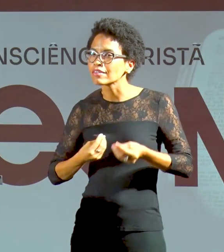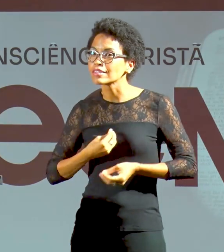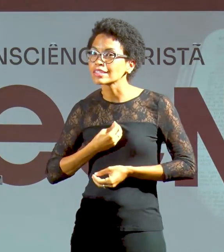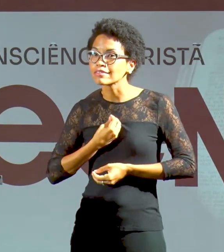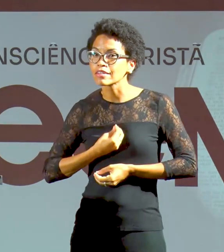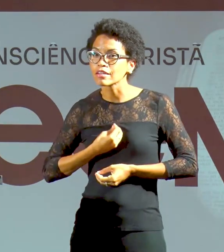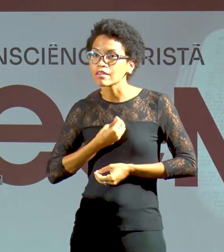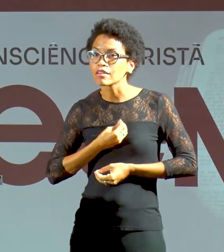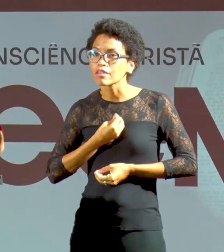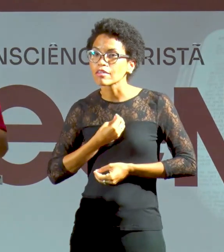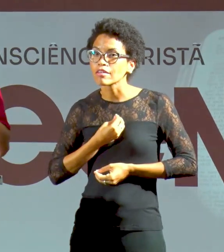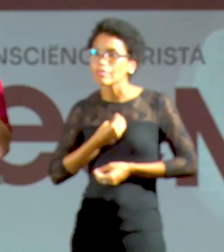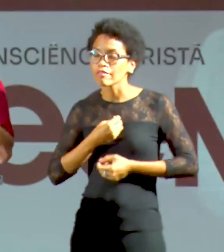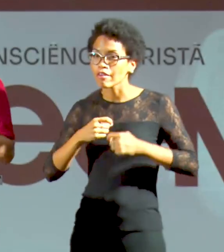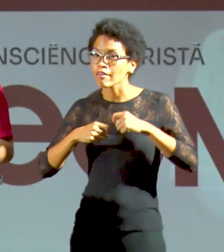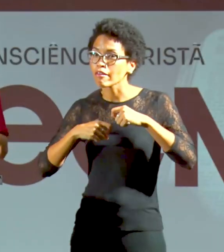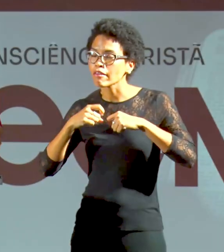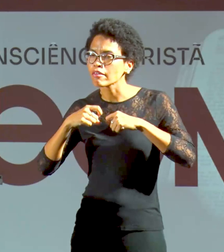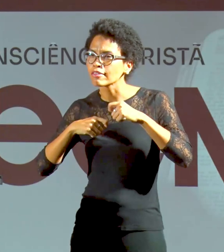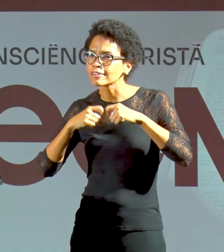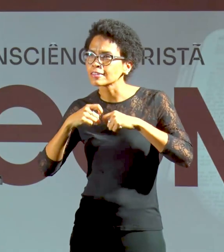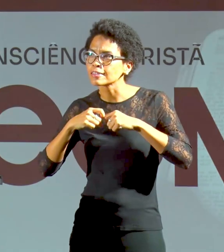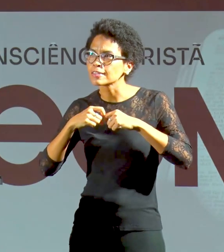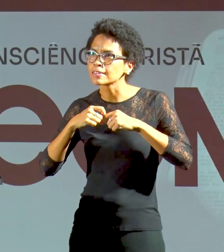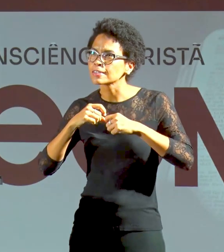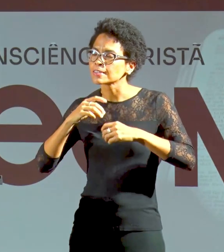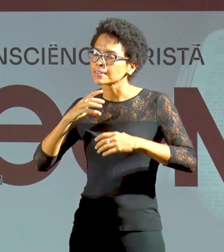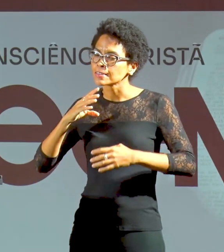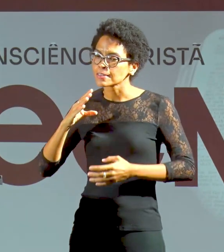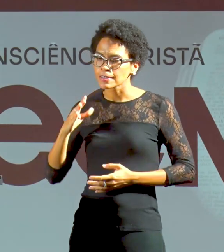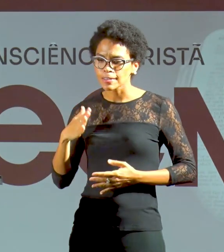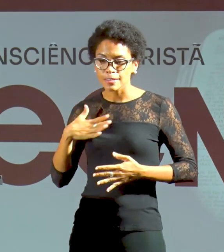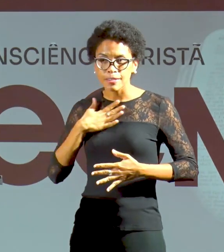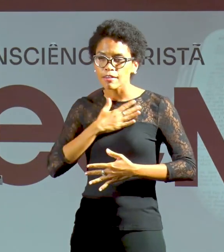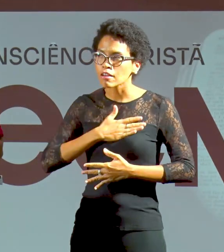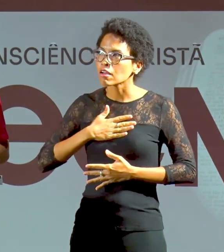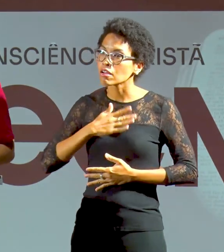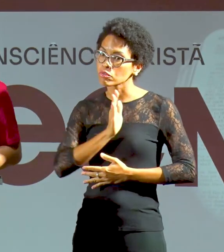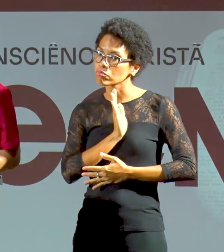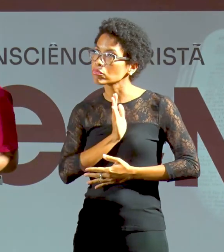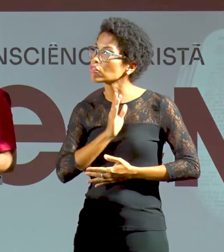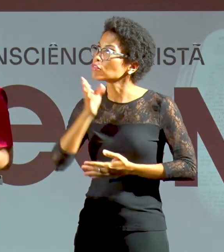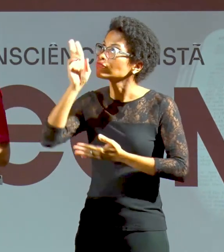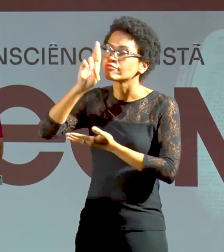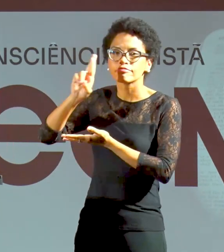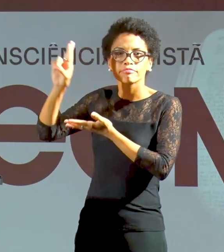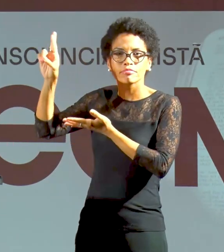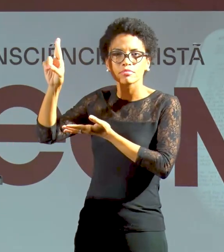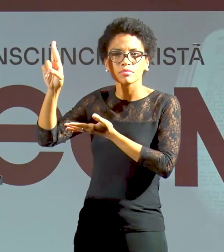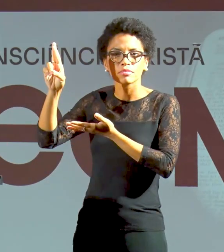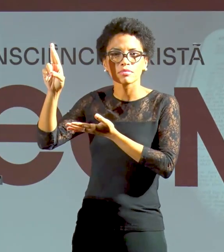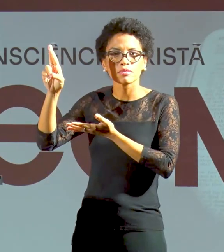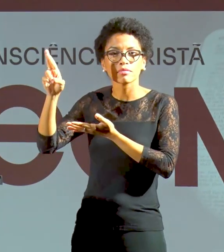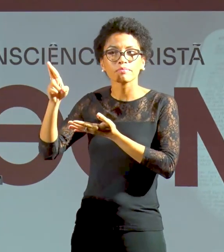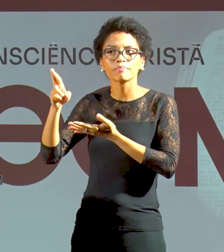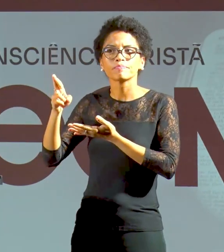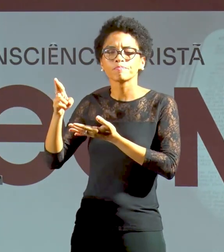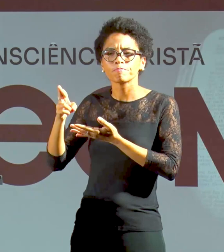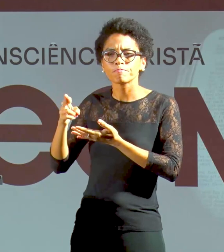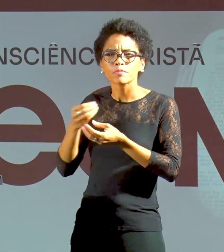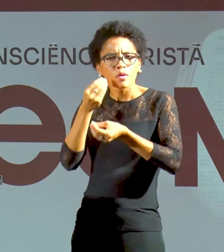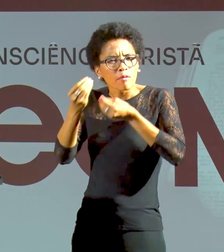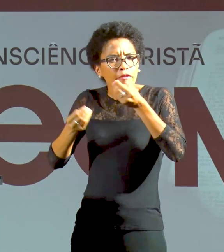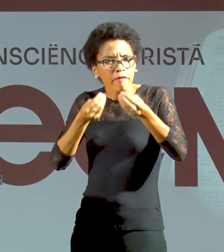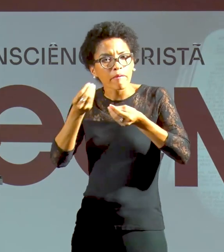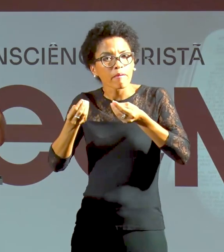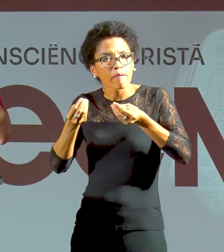uma sexualidade que agrade ao senhor e para isso para isso eu quero olhar